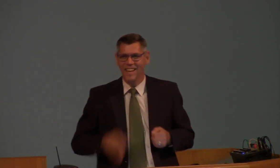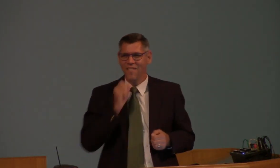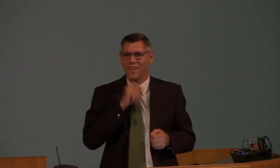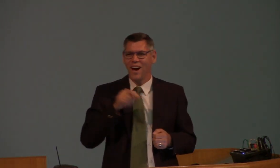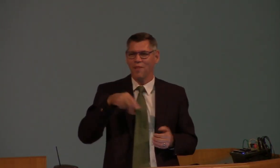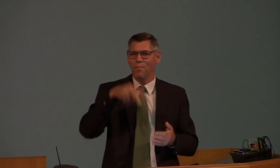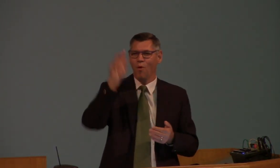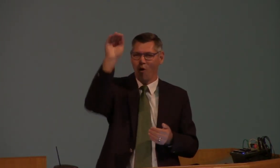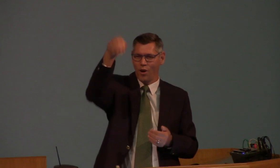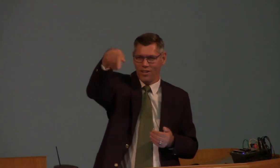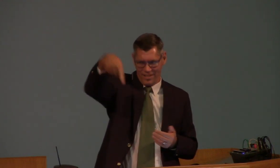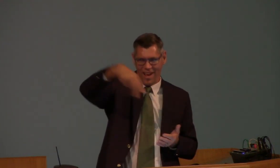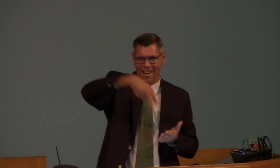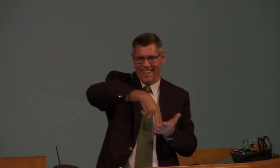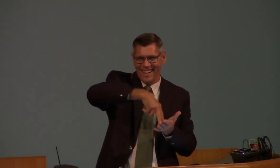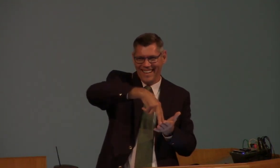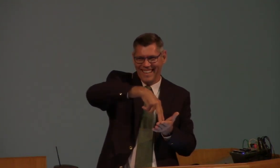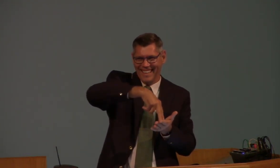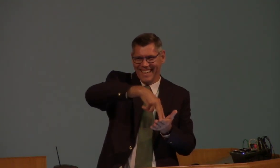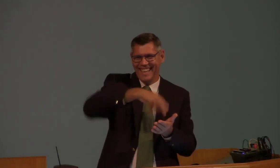Verjaar môre, staan, dankie.